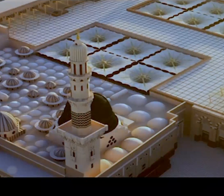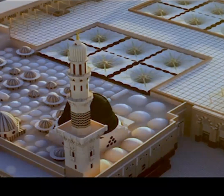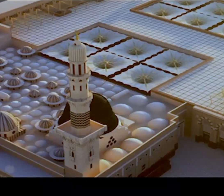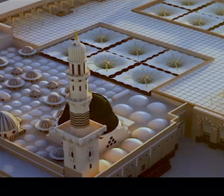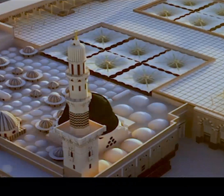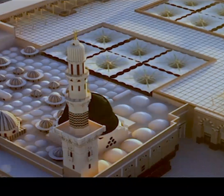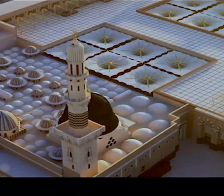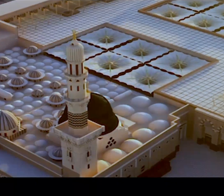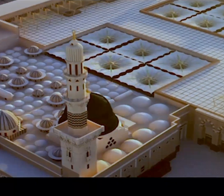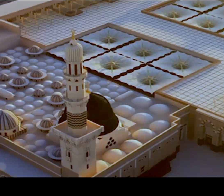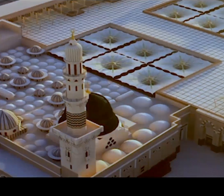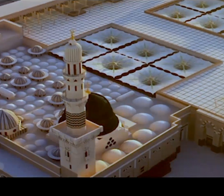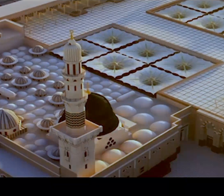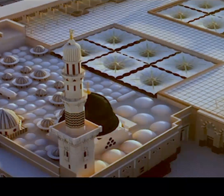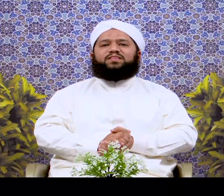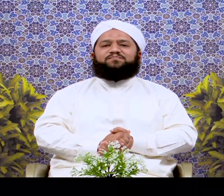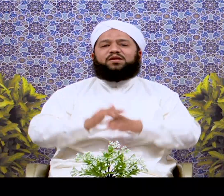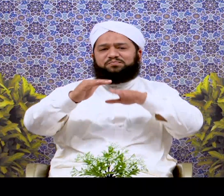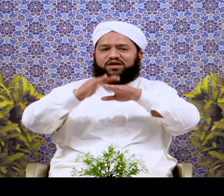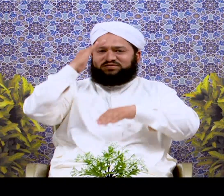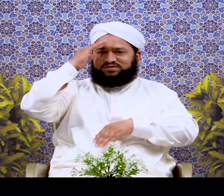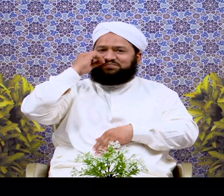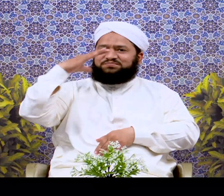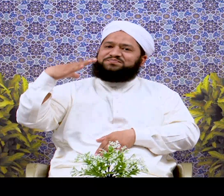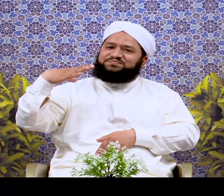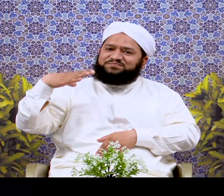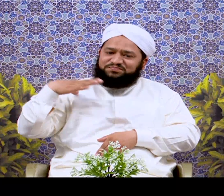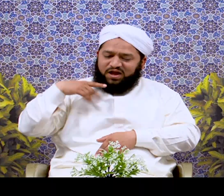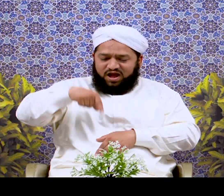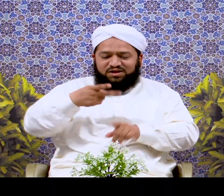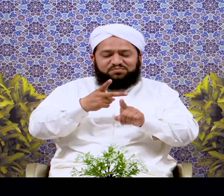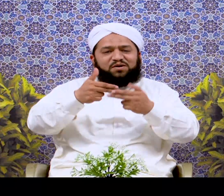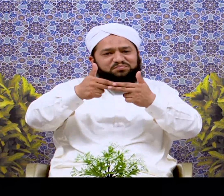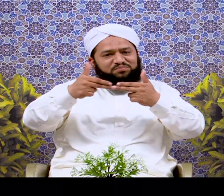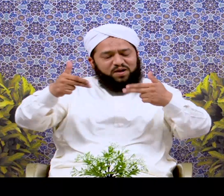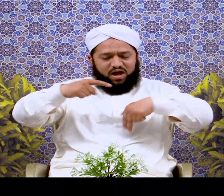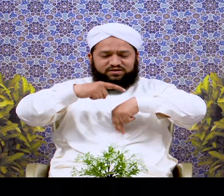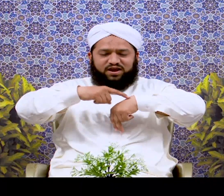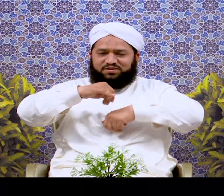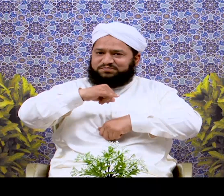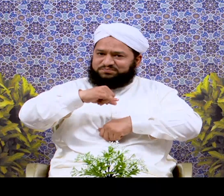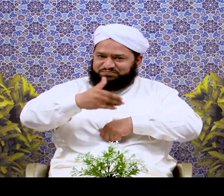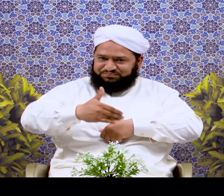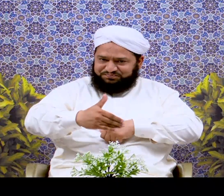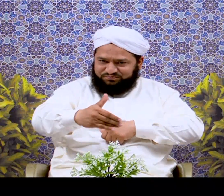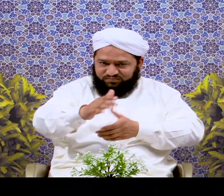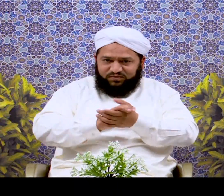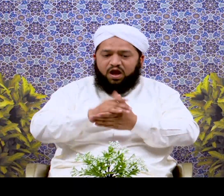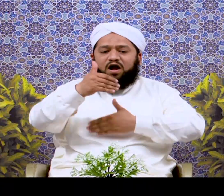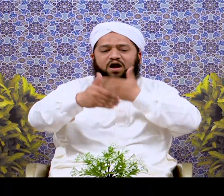صلی اللہ علی محمد۔ پیارے اسلامی بھائیوں، آج کے پروگرام کا وقت اختتام کی طرف بڑھ رہا ہے۔ آئندہ